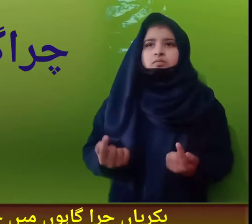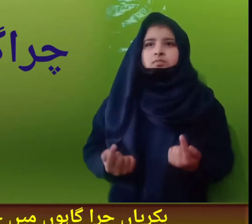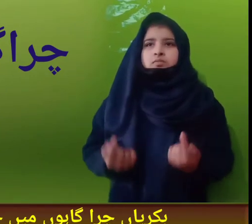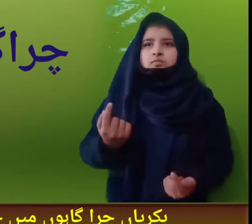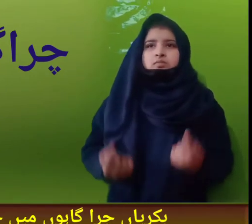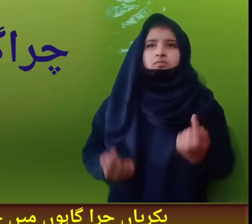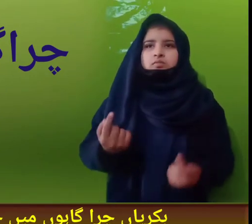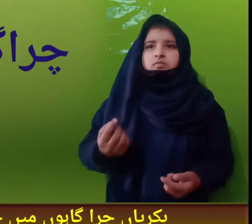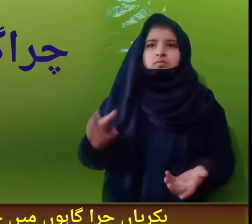चरागाहों